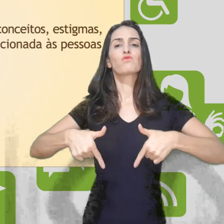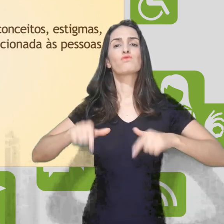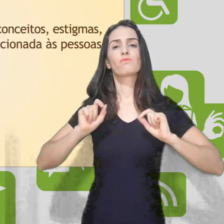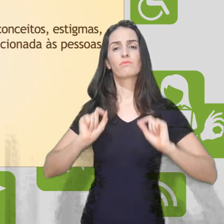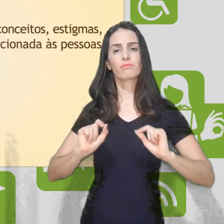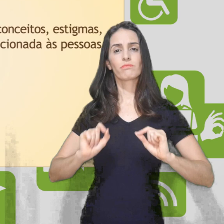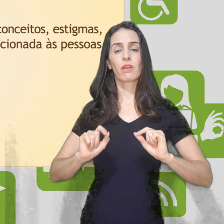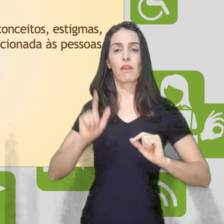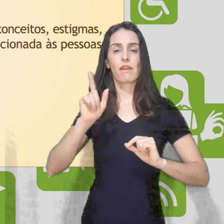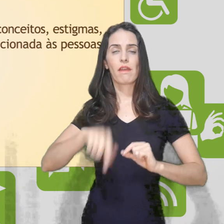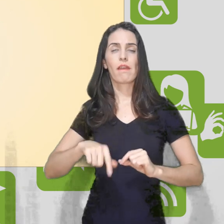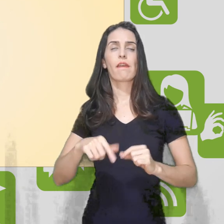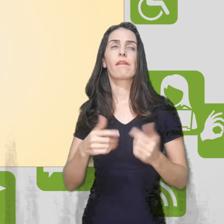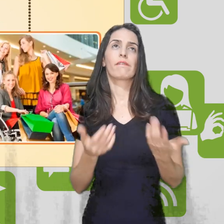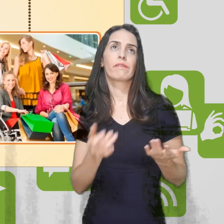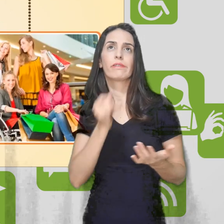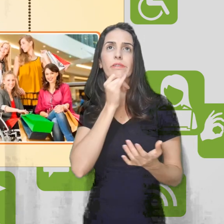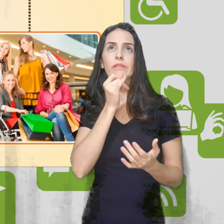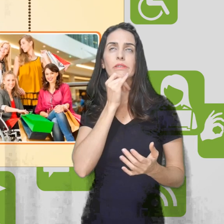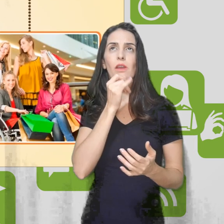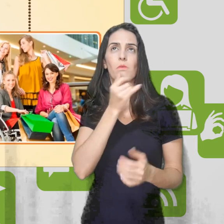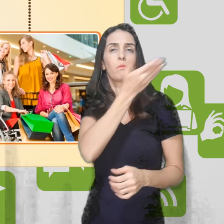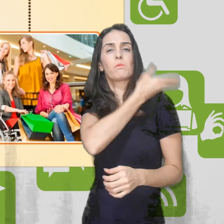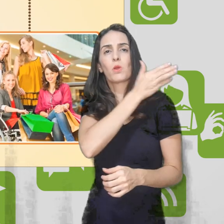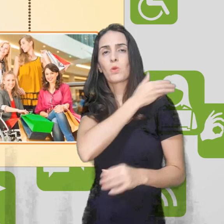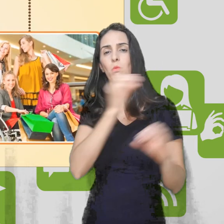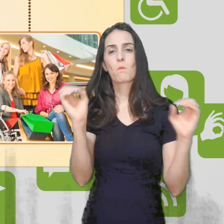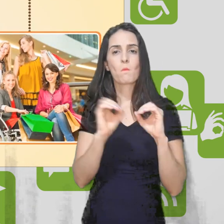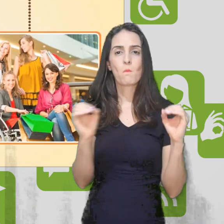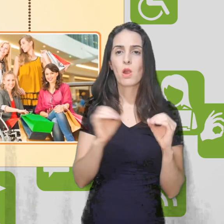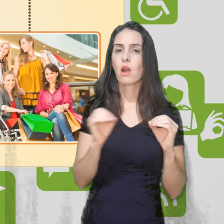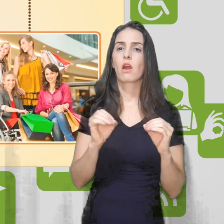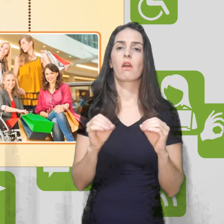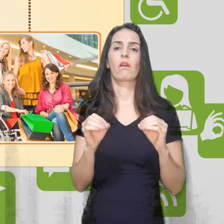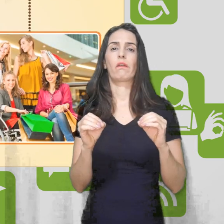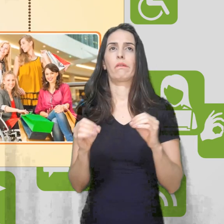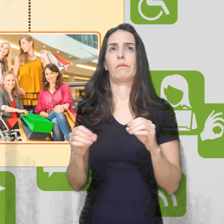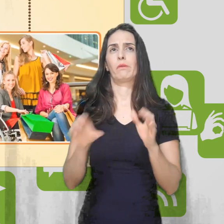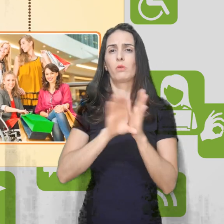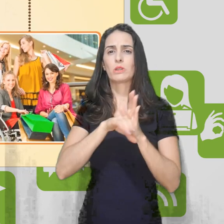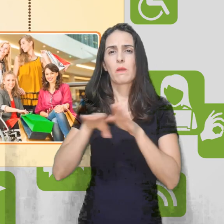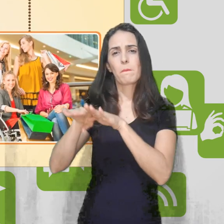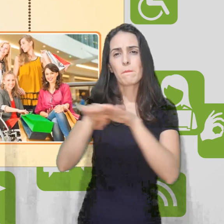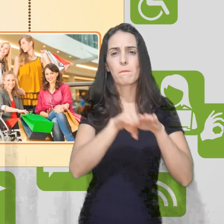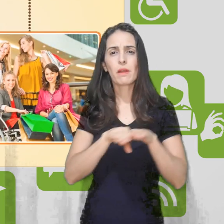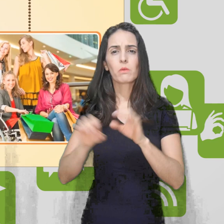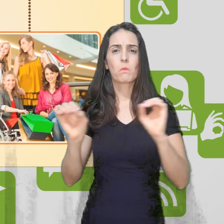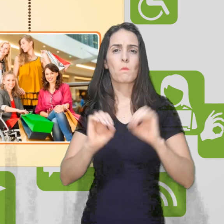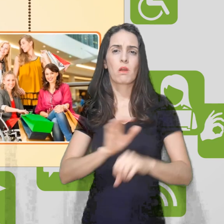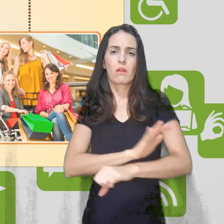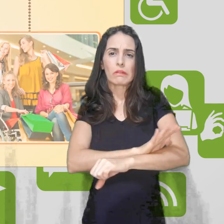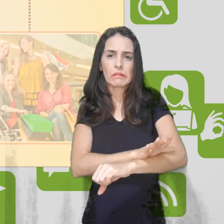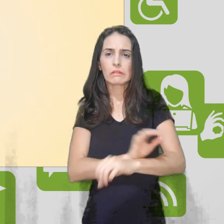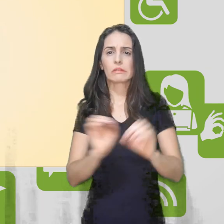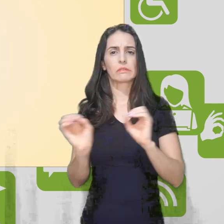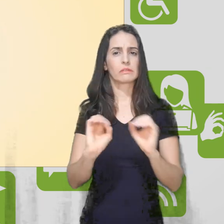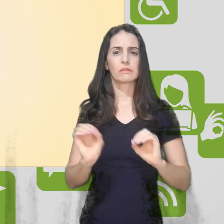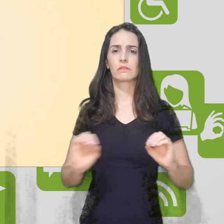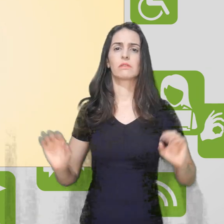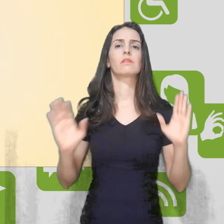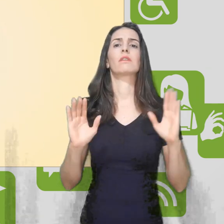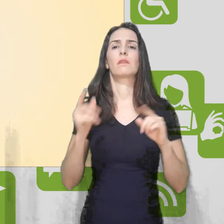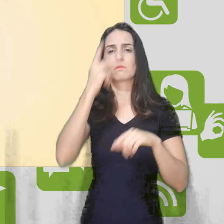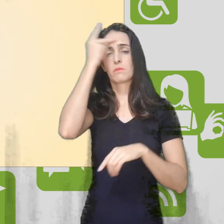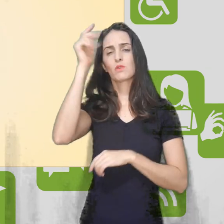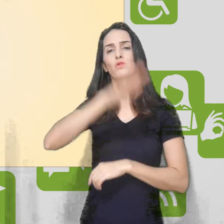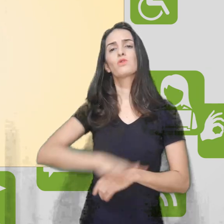acessibilidade sem preconceitos, estigmas, estereótipos e discriminações relacionada às pessoas em geral.